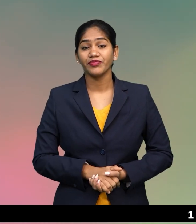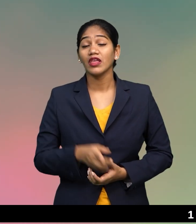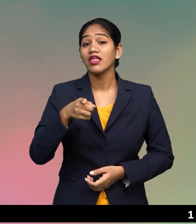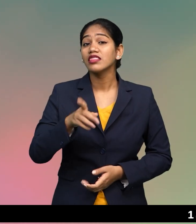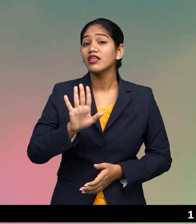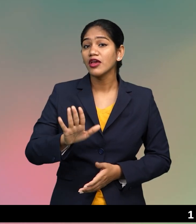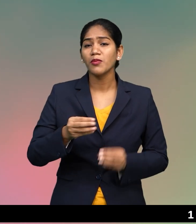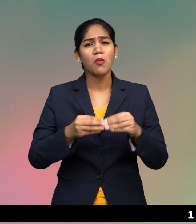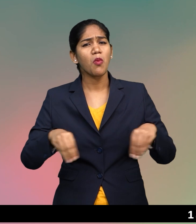1 మిలియన్ మరియు